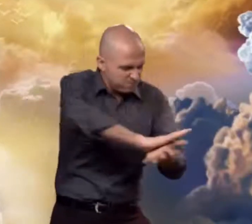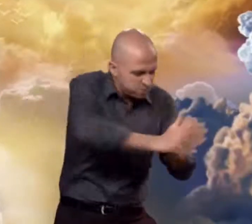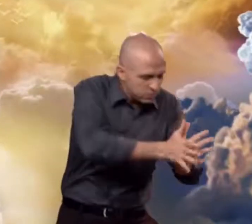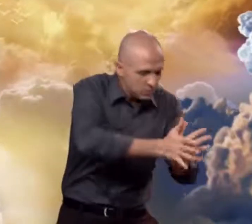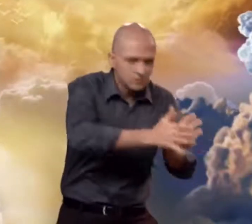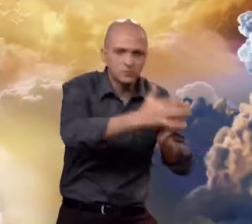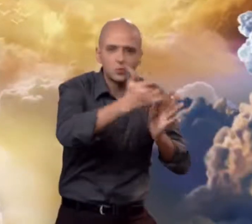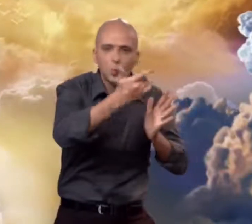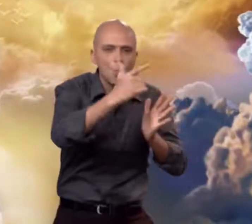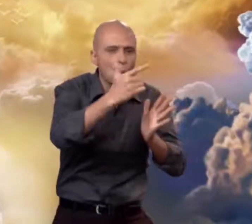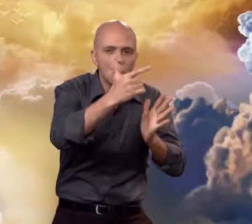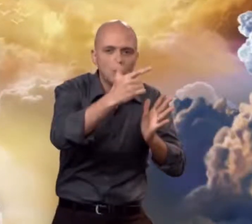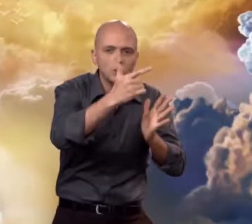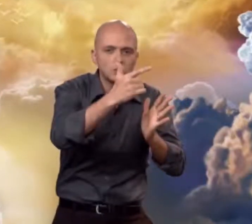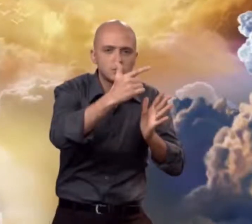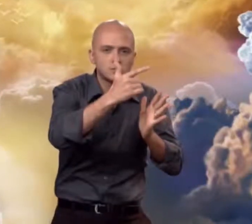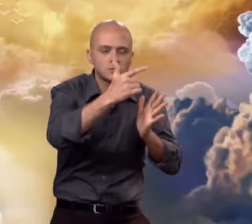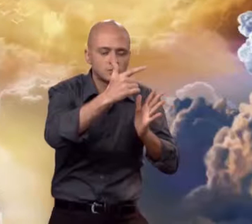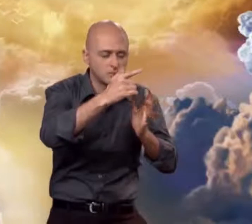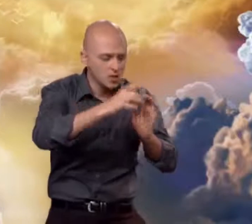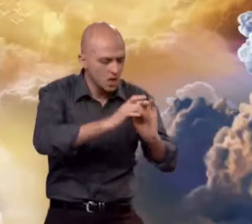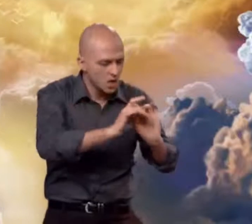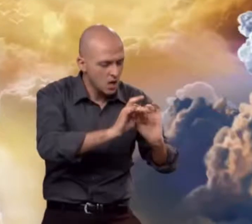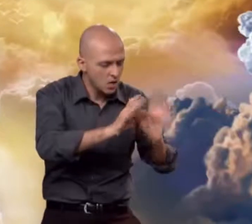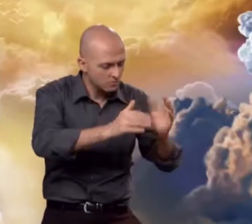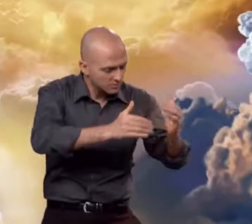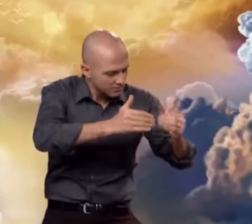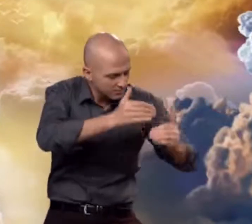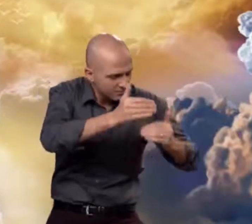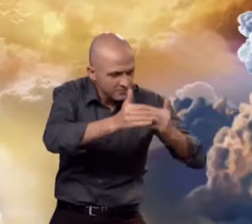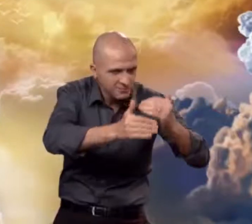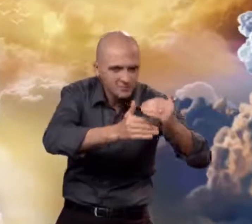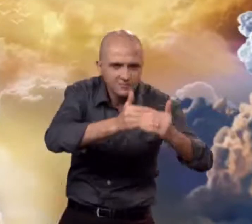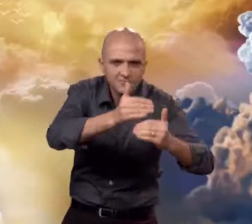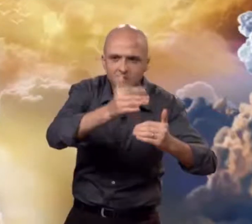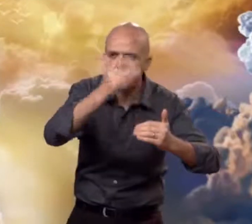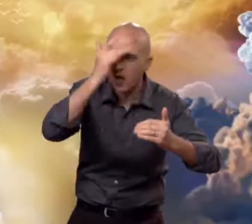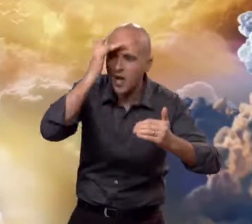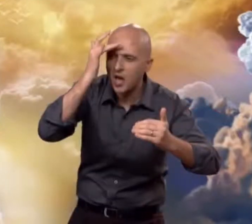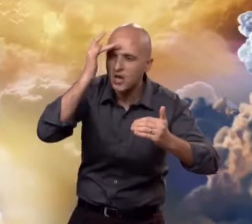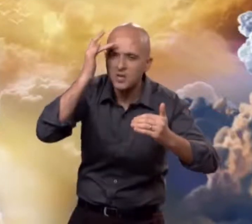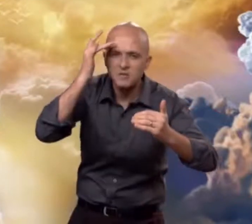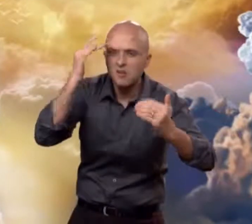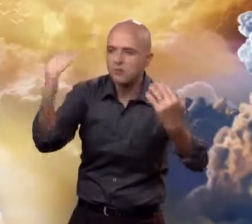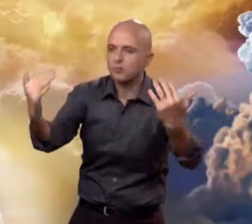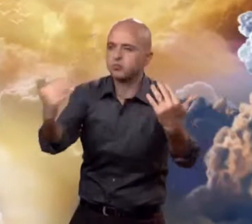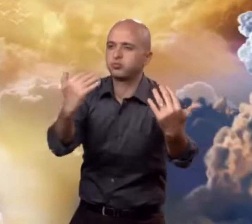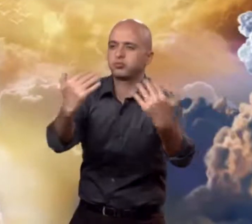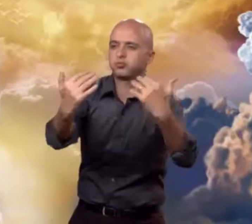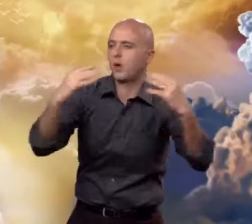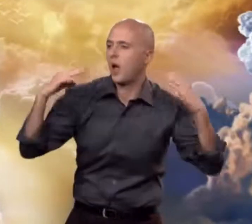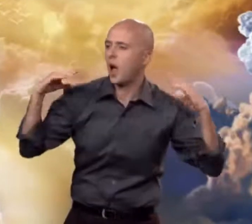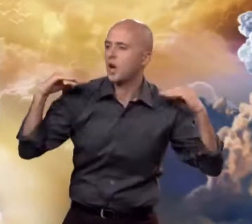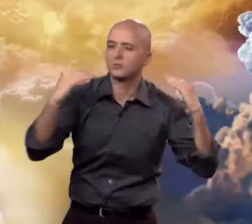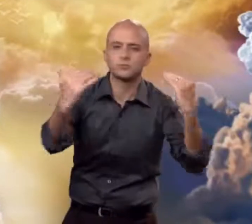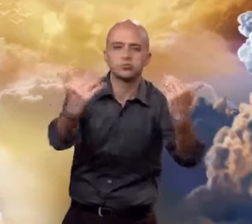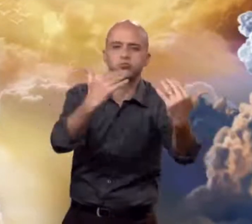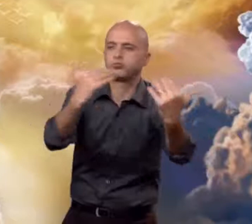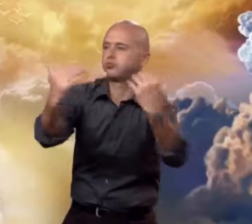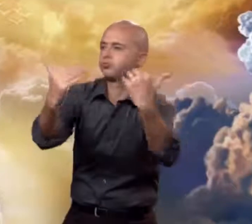pelos seres celestiais, e sua influência sobre eles era forte. O governo de Deus incluía não somente os habitantes